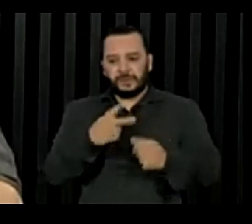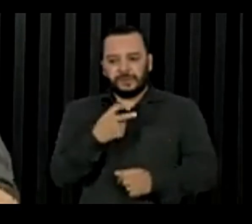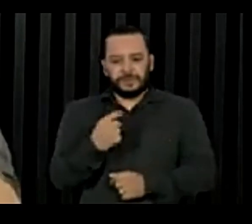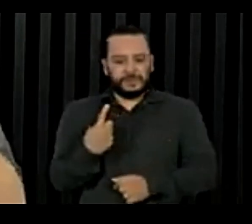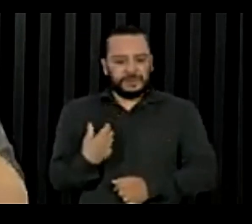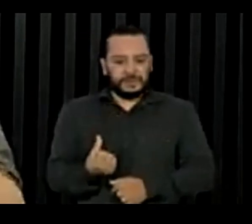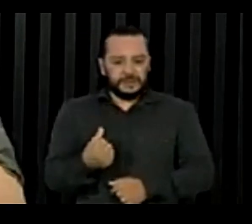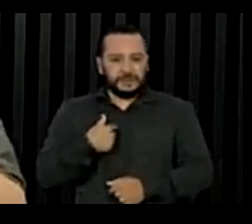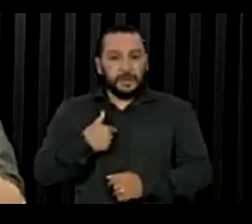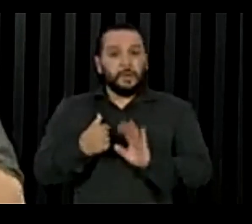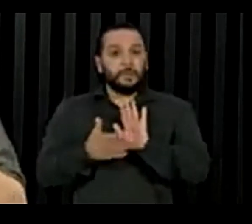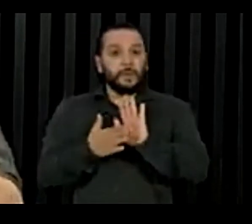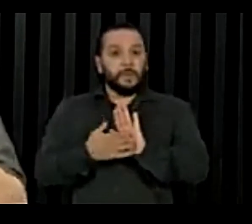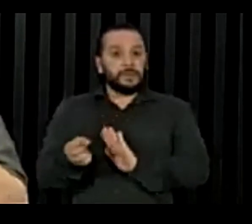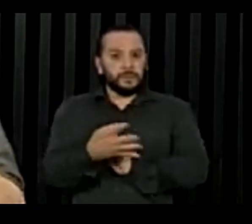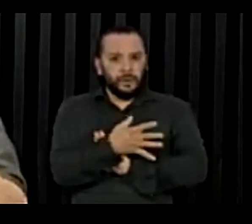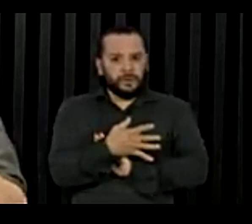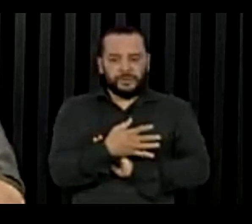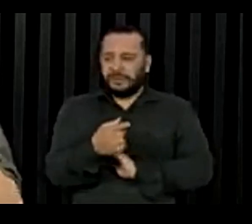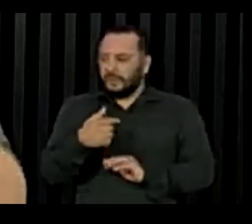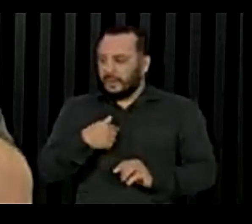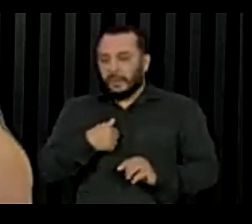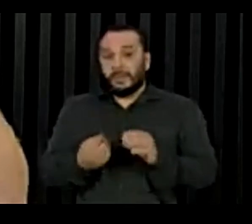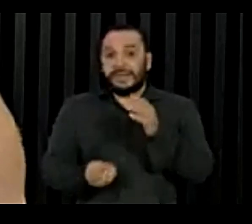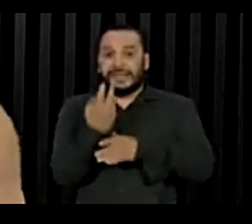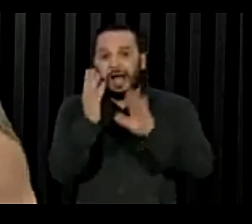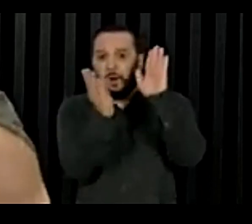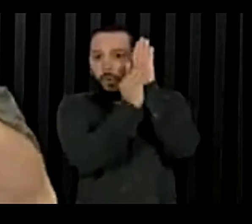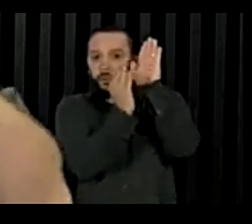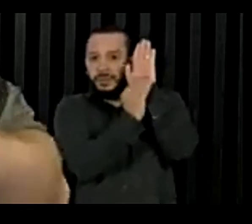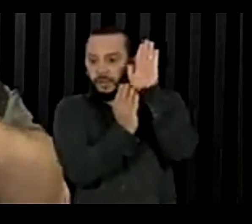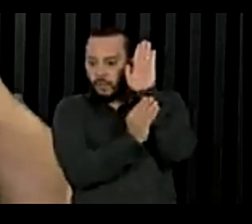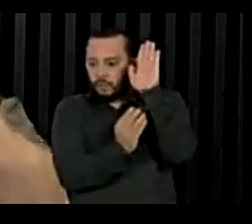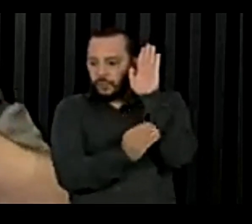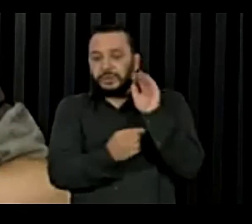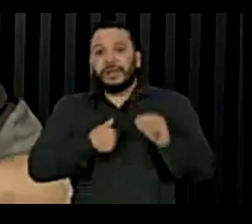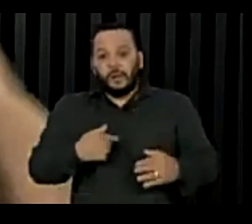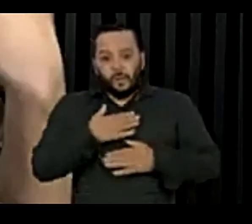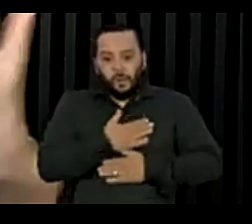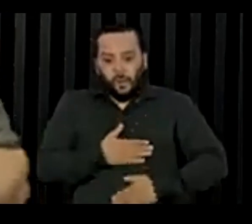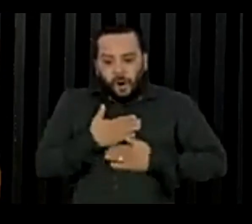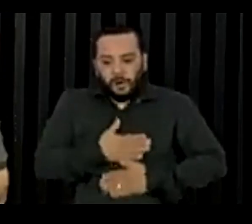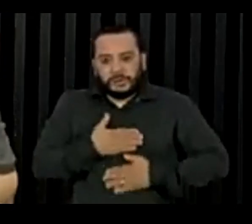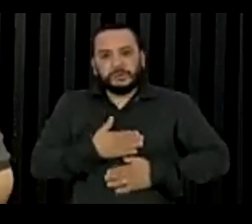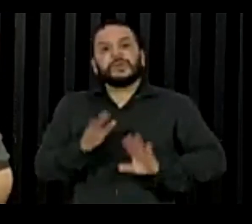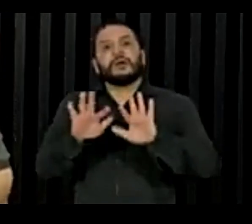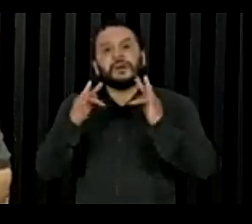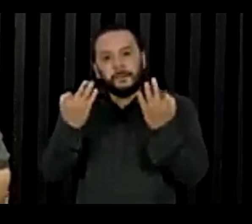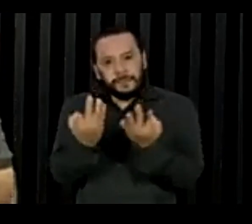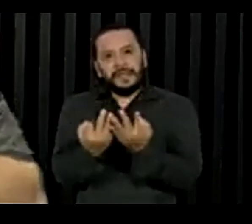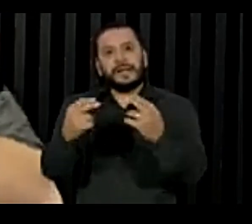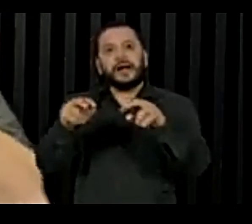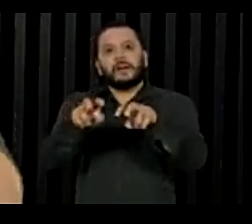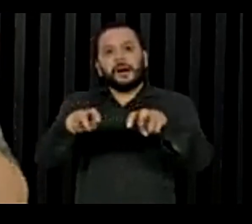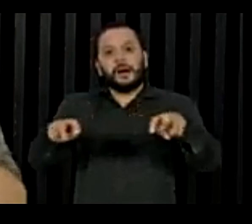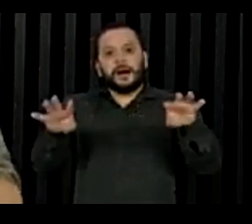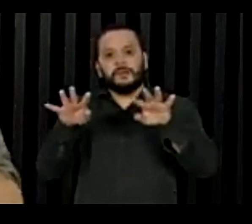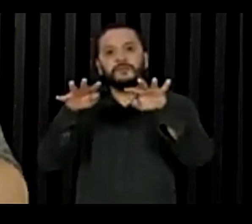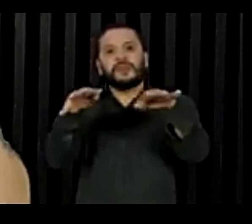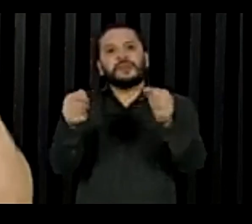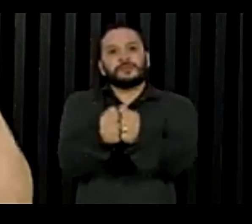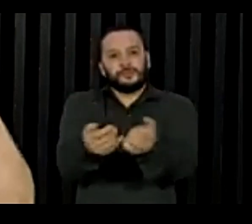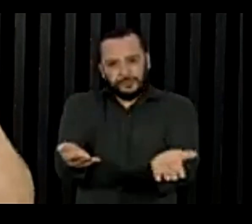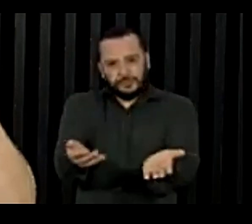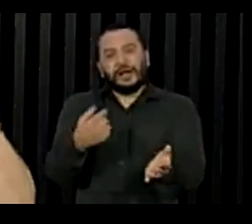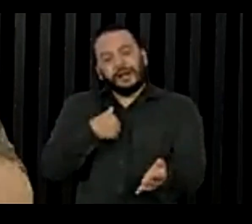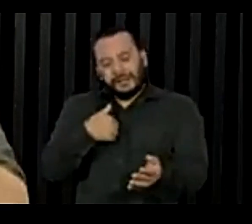proposta. Eu falo, bom, tá na hora de começar a criar conteúdo que eu goste de fazer, sinta prazer de fazer e que a família inteira assista junto. Então aquele foi o momento